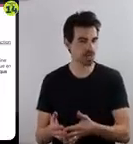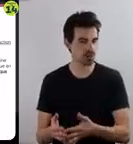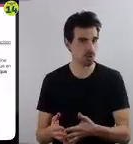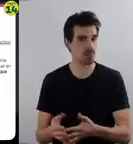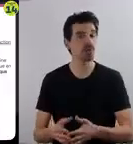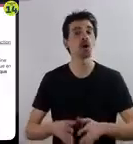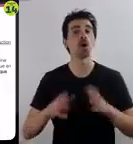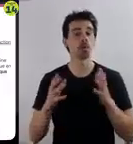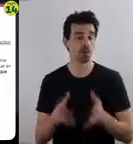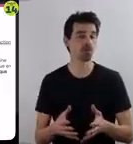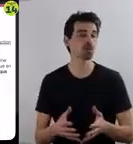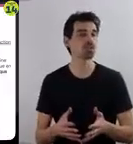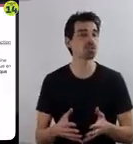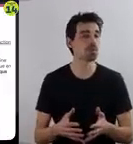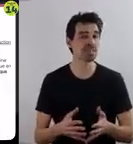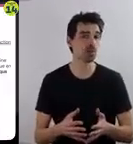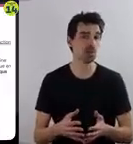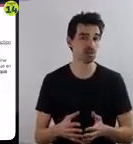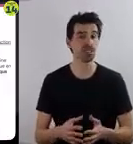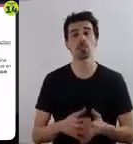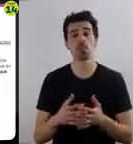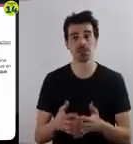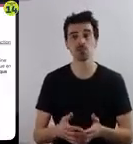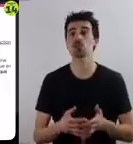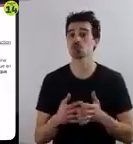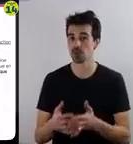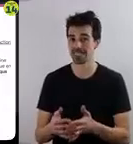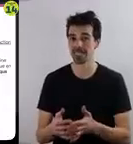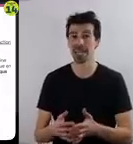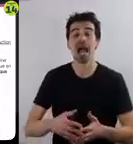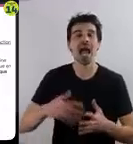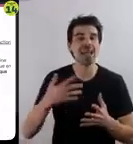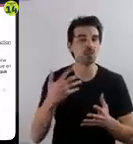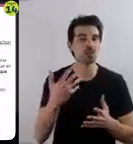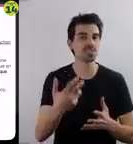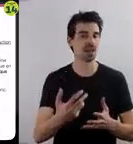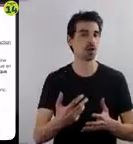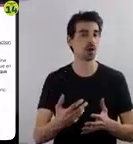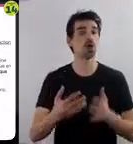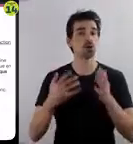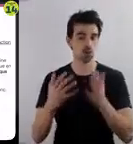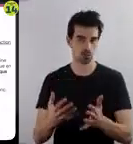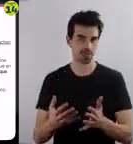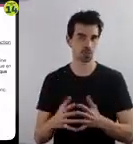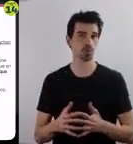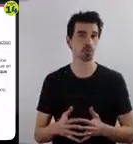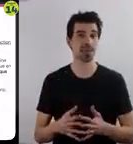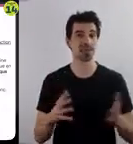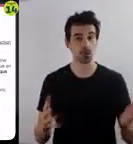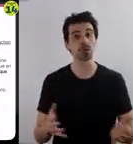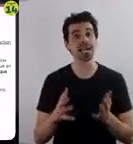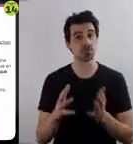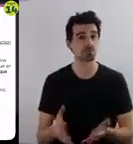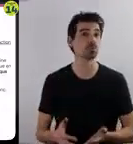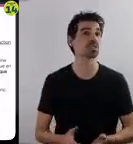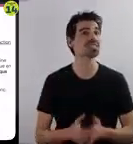en ion calcium provenant du réticulum sarcoplasmique pour les muscles squelettiques, induisant alors une contraction musculaire